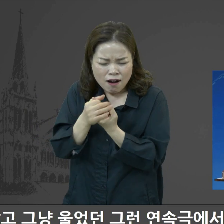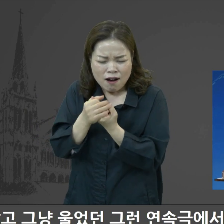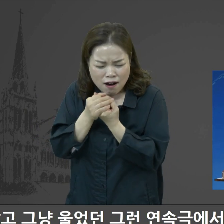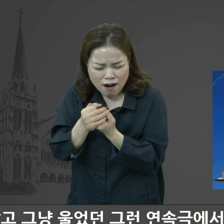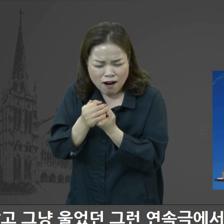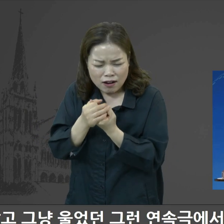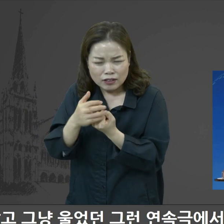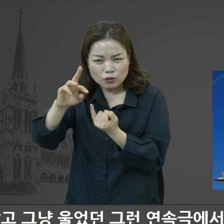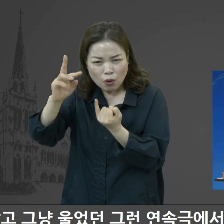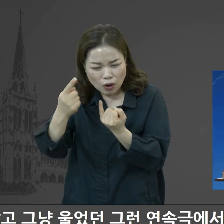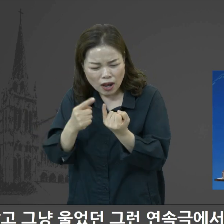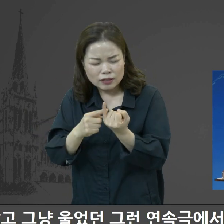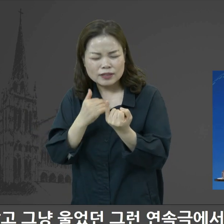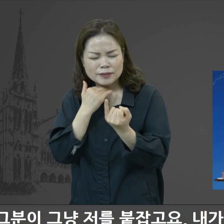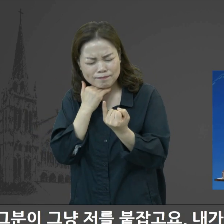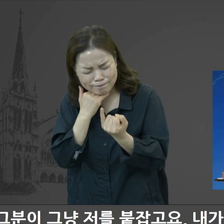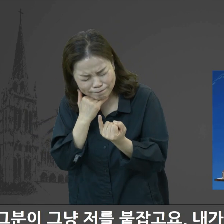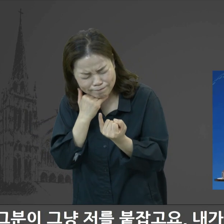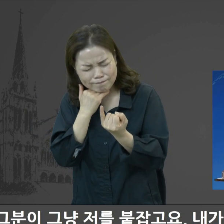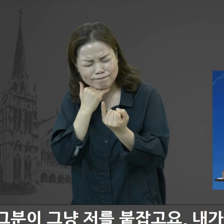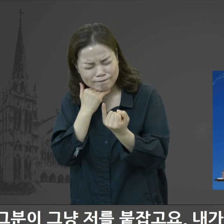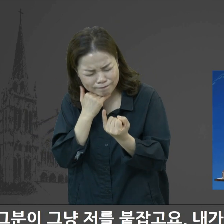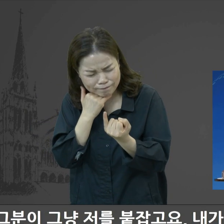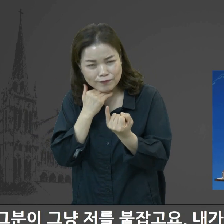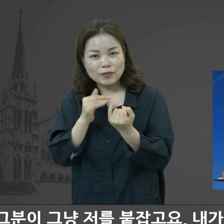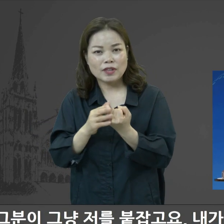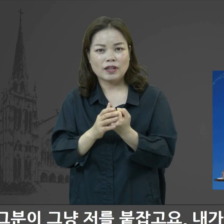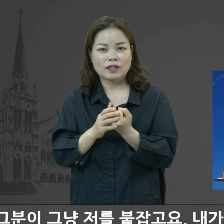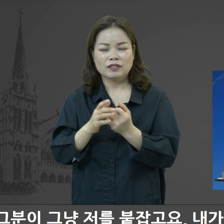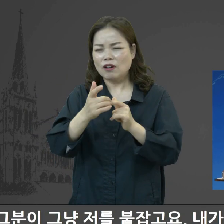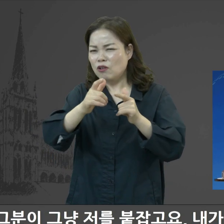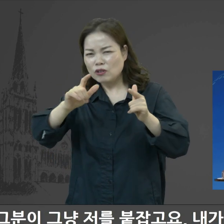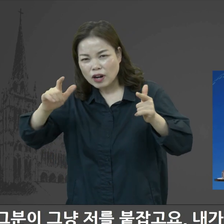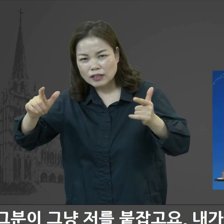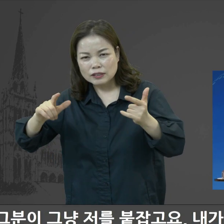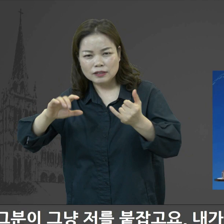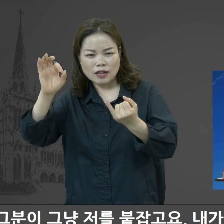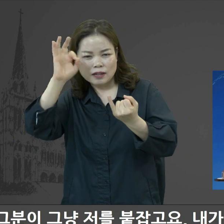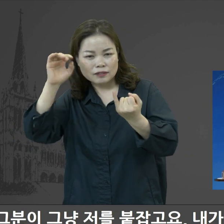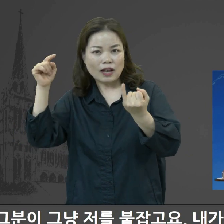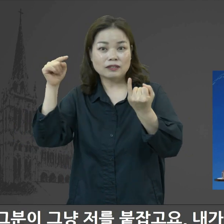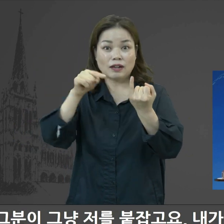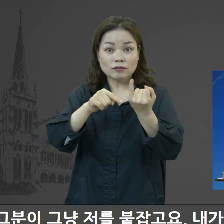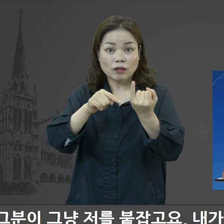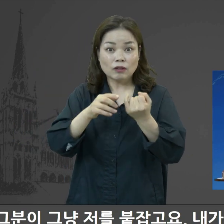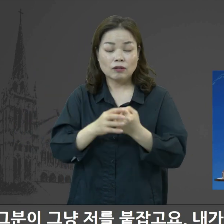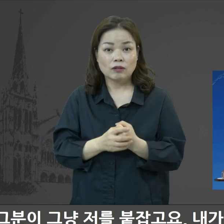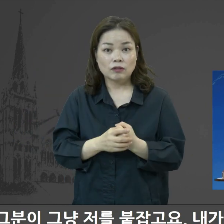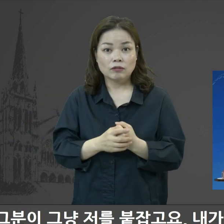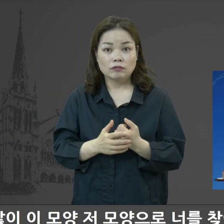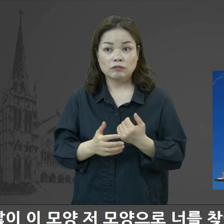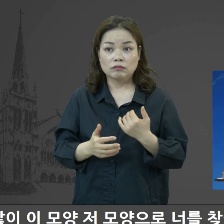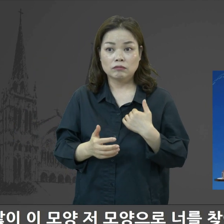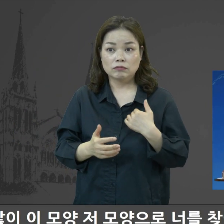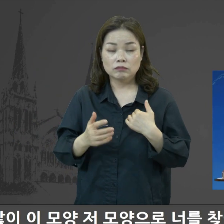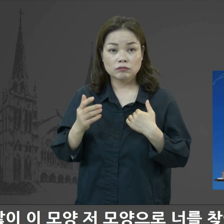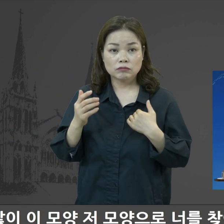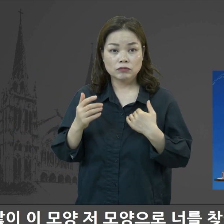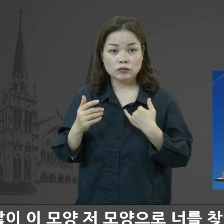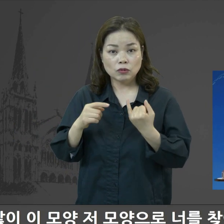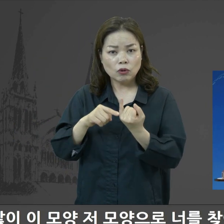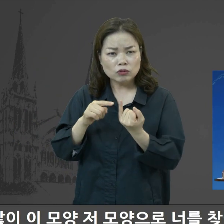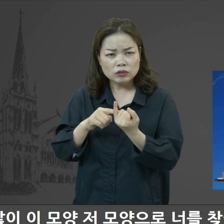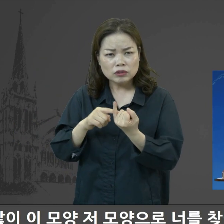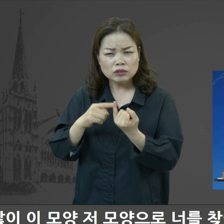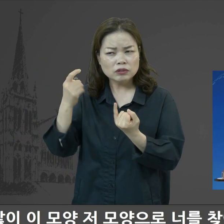네가 돌아오기까지 내가 얼마나 많이 이 모양 저 모양으로 너를 찾아갔었는지 아니에요. 저는